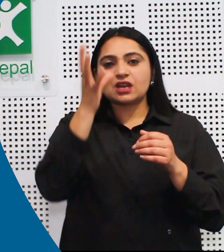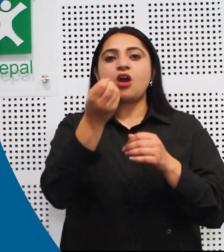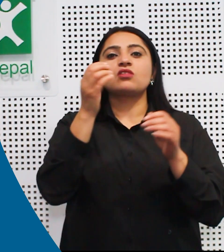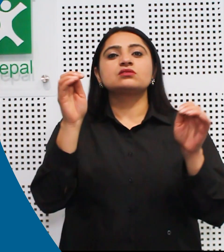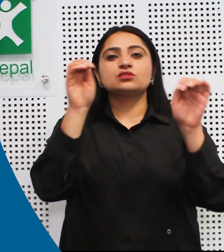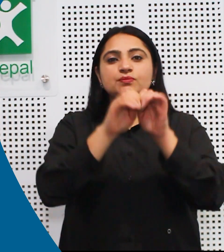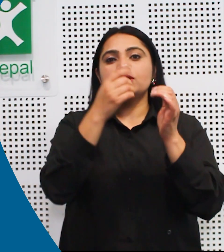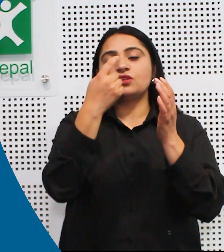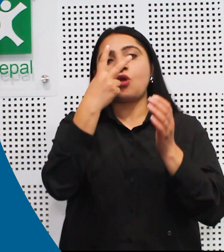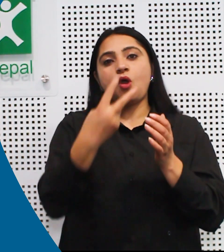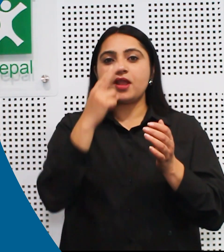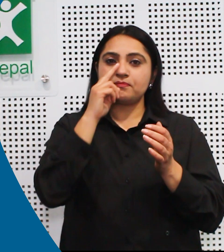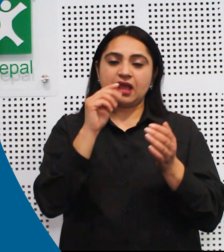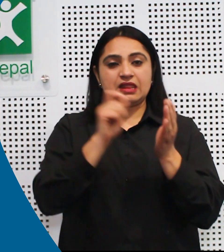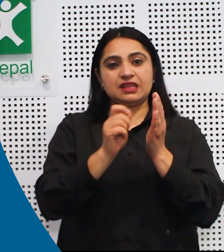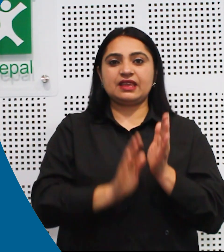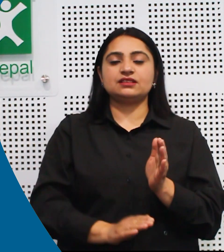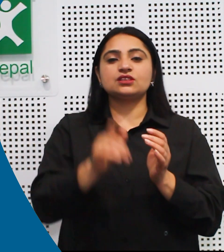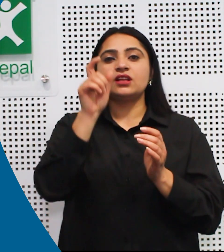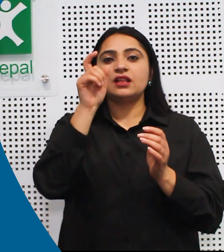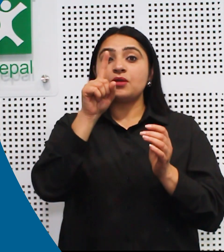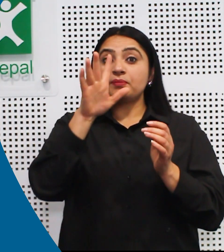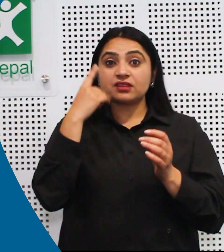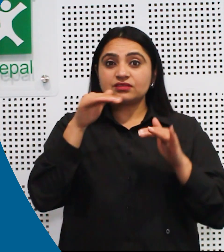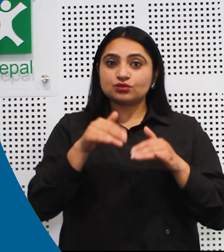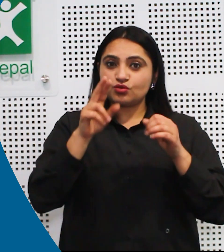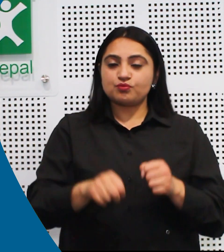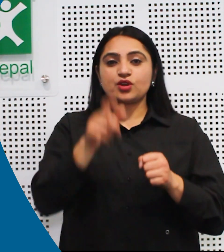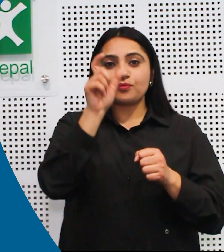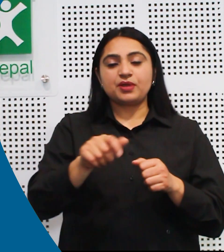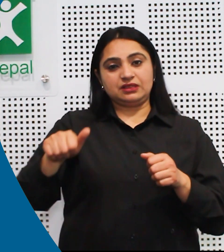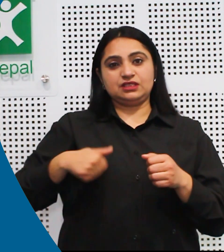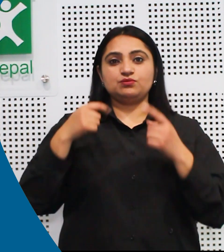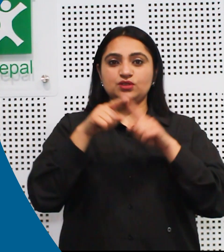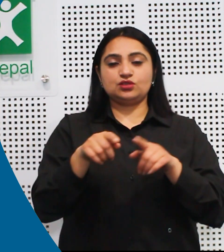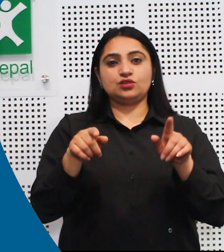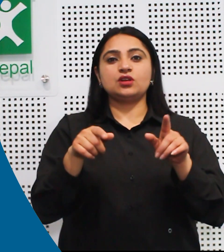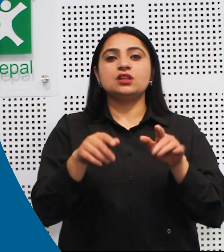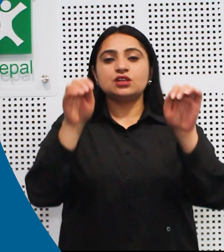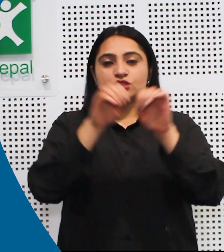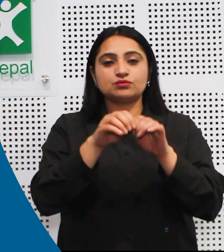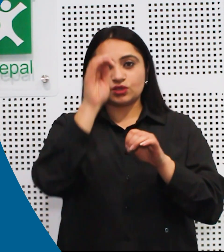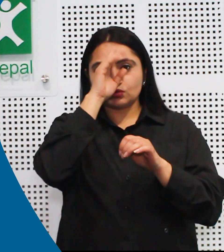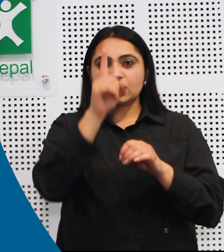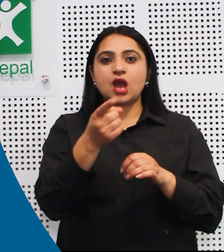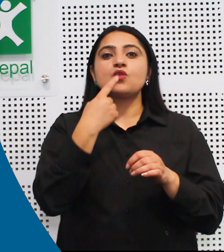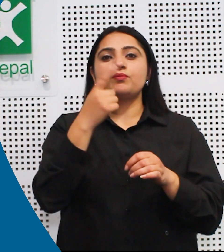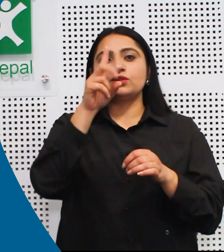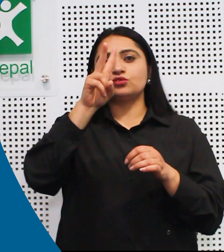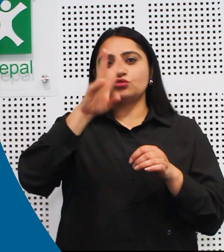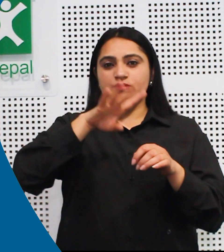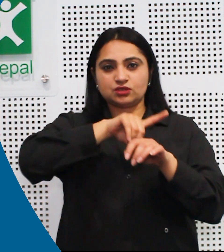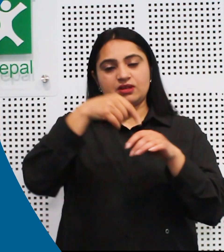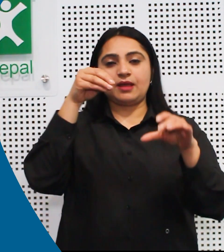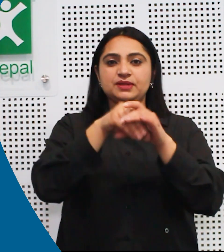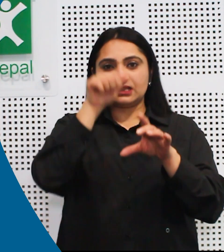छ। 15 दिन पो कुर्नुपर्ने? व्यक्तिको जीवनको सुरक्षासँग सम्बन्धित सूचना माग गरिएको हो भने नि हजुर 24 घण्टाभित्रै जानकारी दिनुपर्छ।